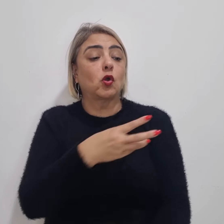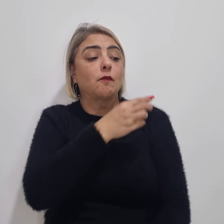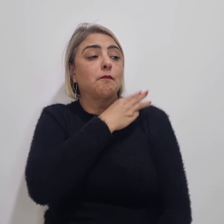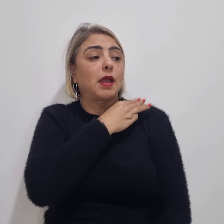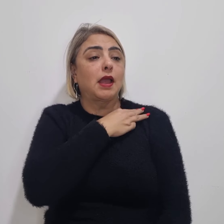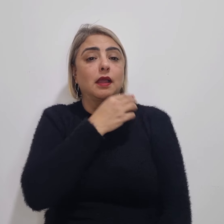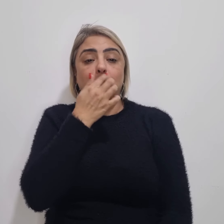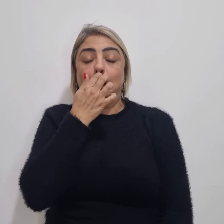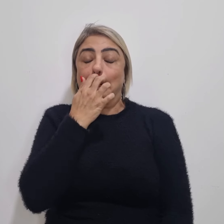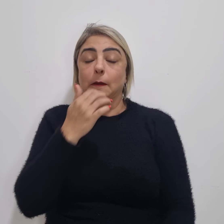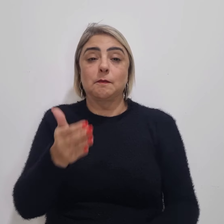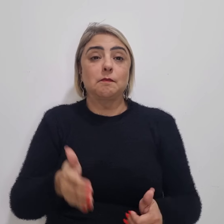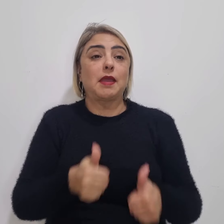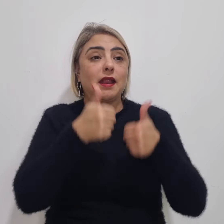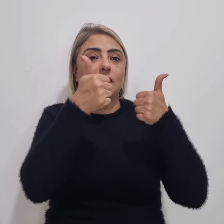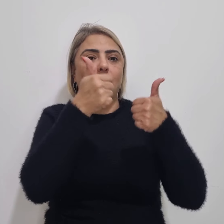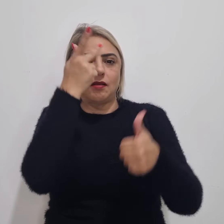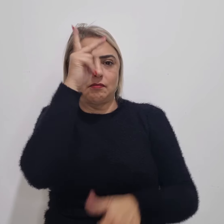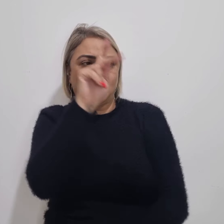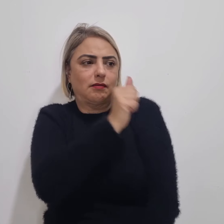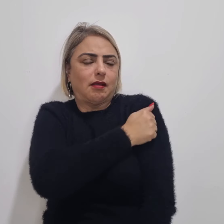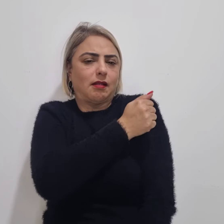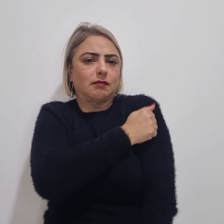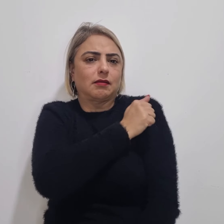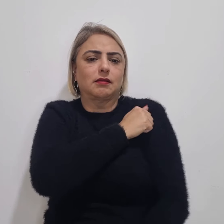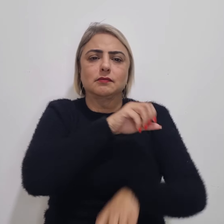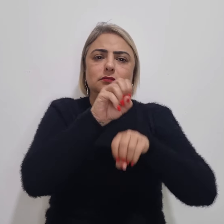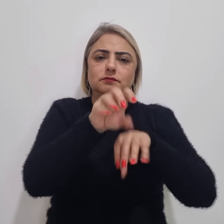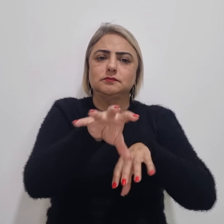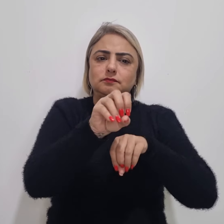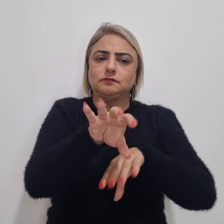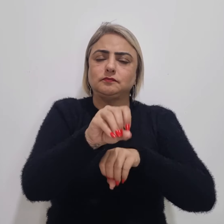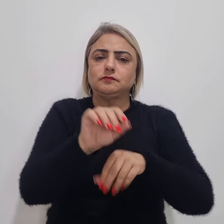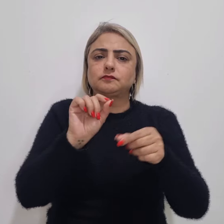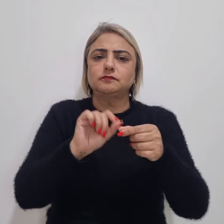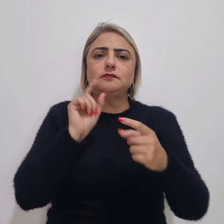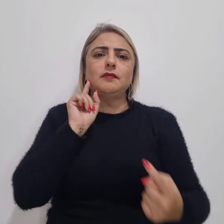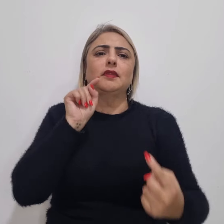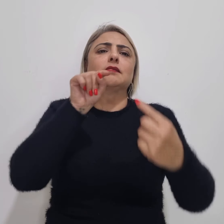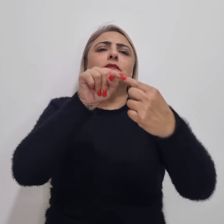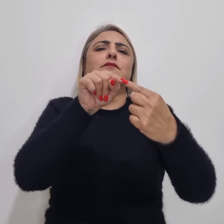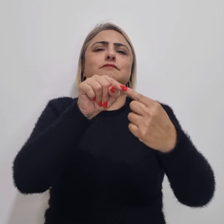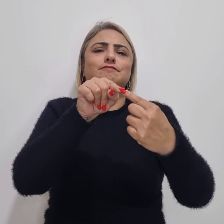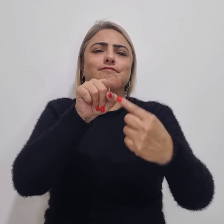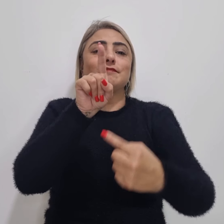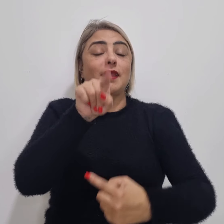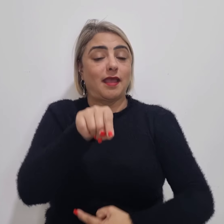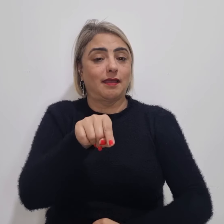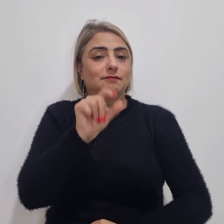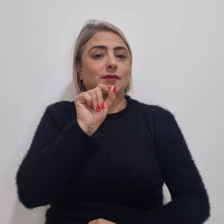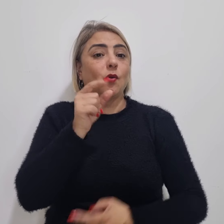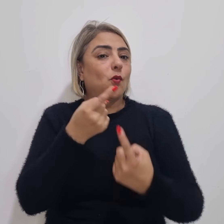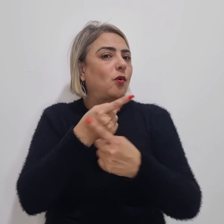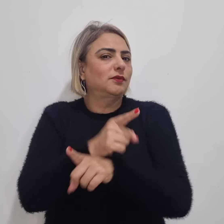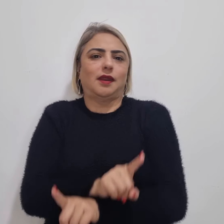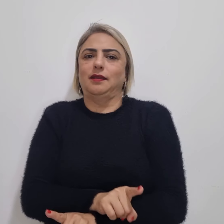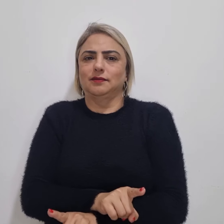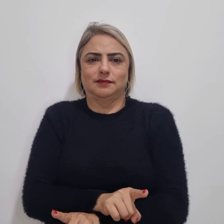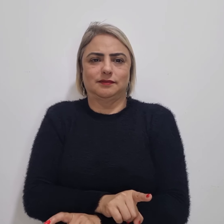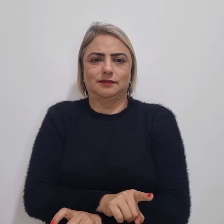propicia ao estudante uma educação que faça sentido. É justamente o contrário. O que o